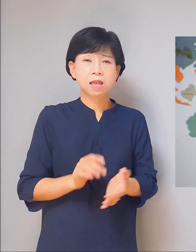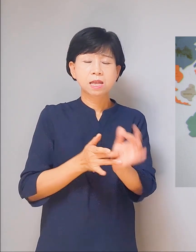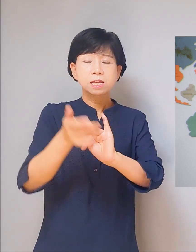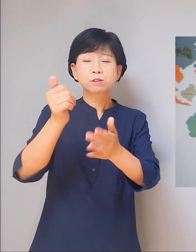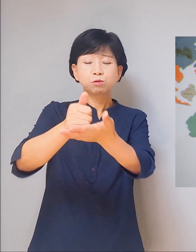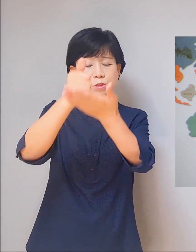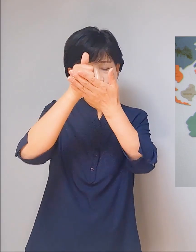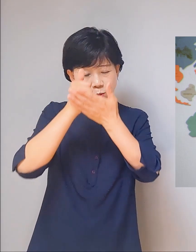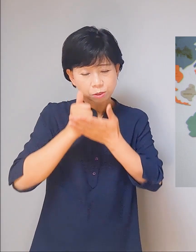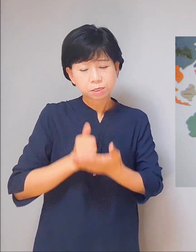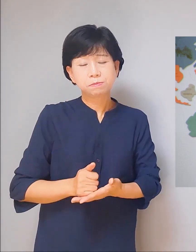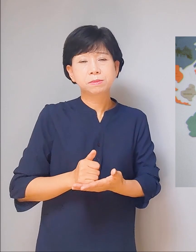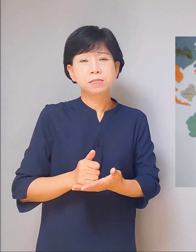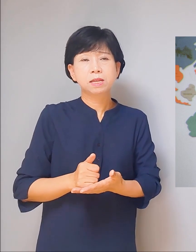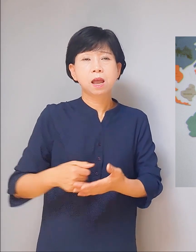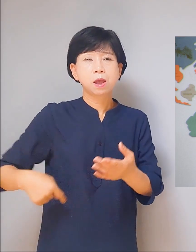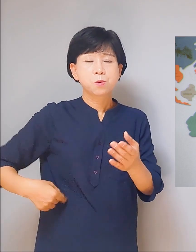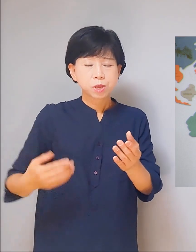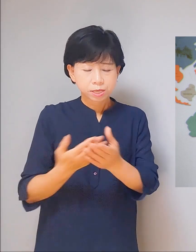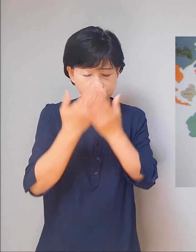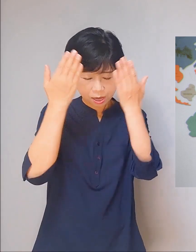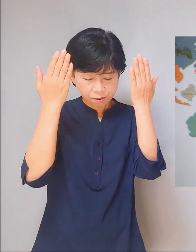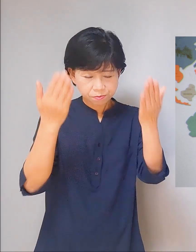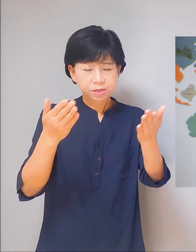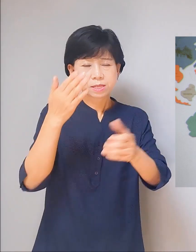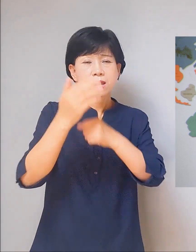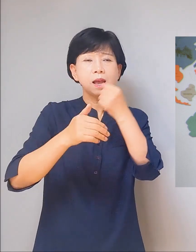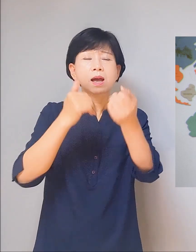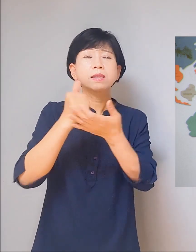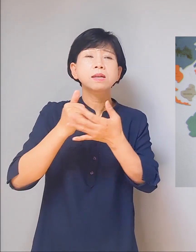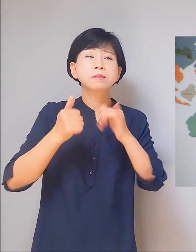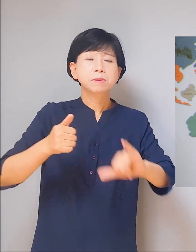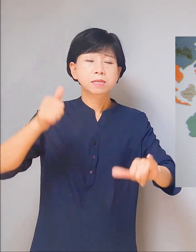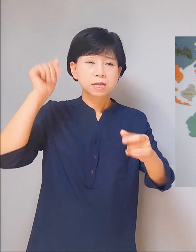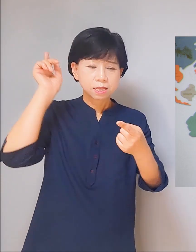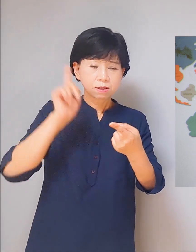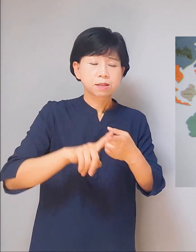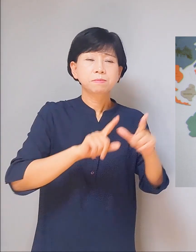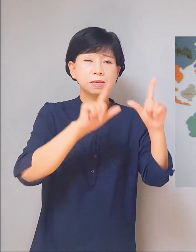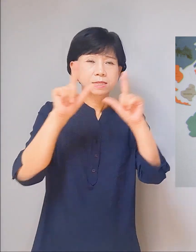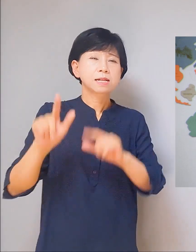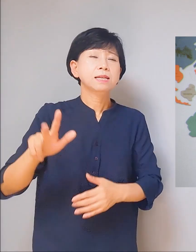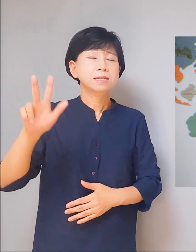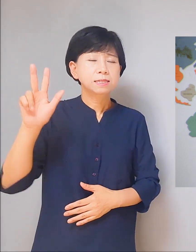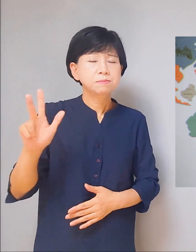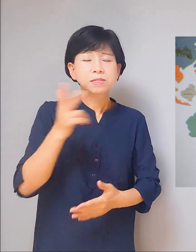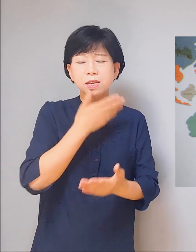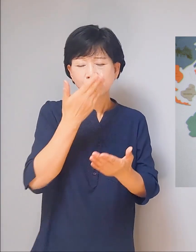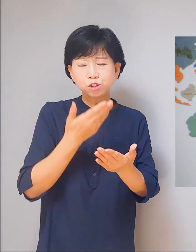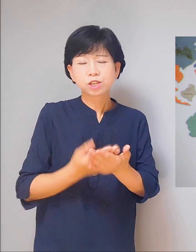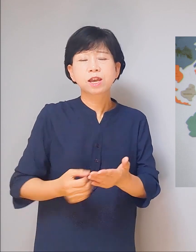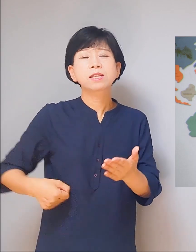내가 회개했습니다. 이제 하나님의 자녀로 살아가겠습니다. 여러분, 너무 귀한